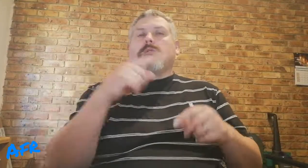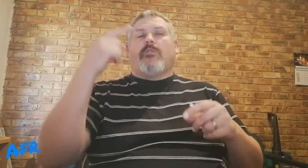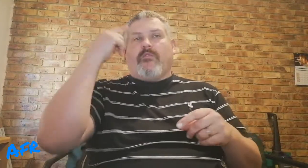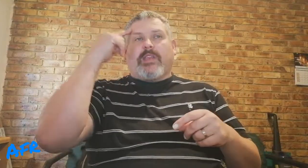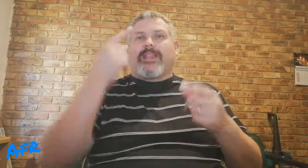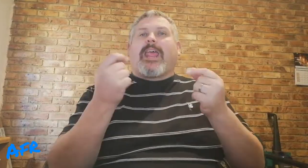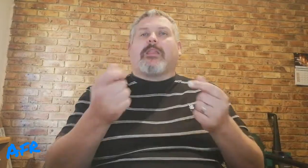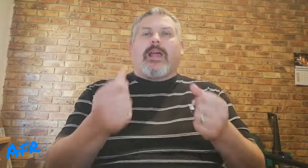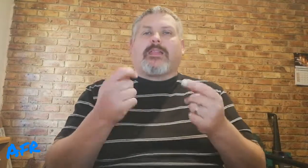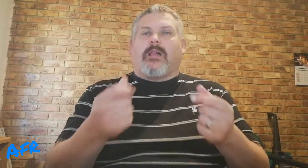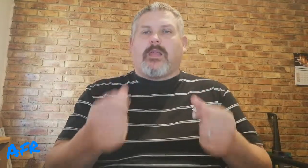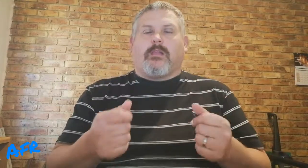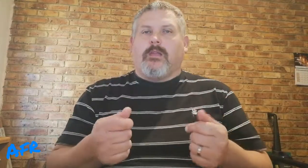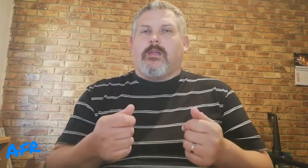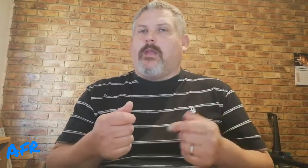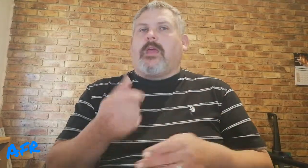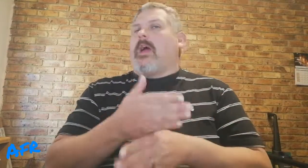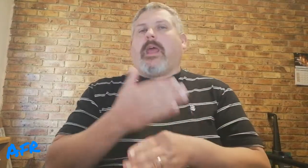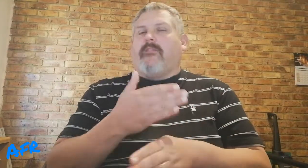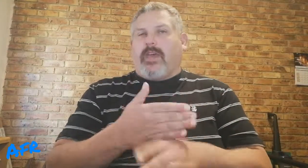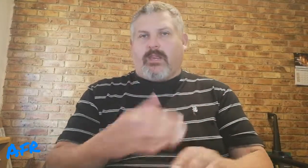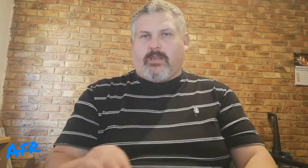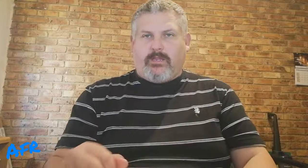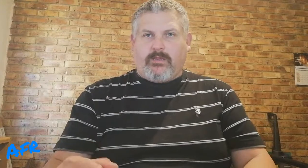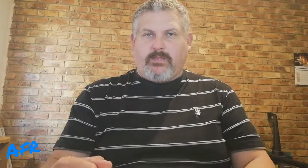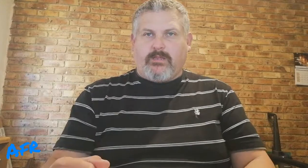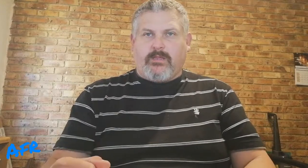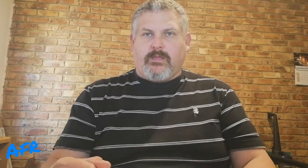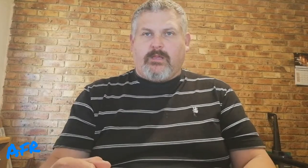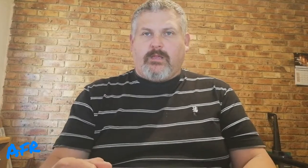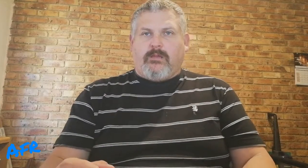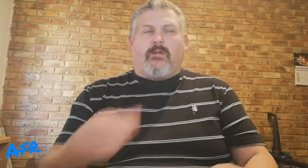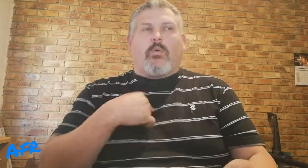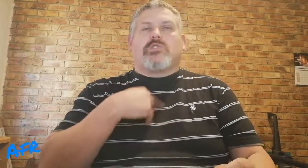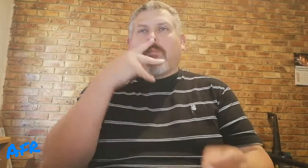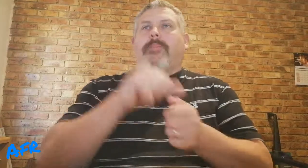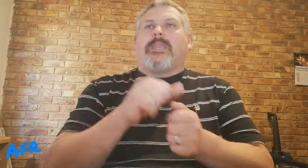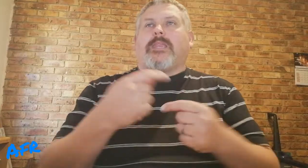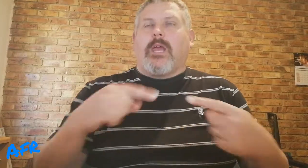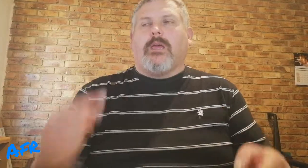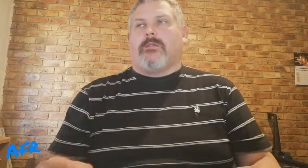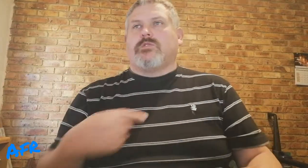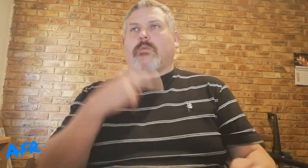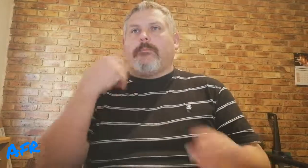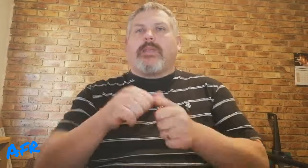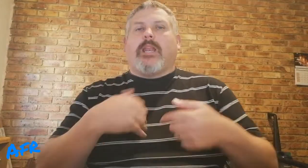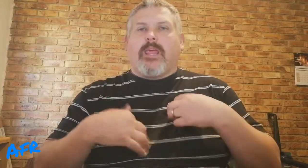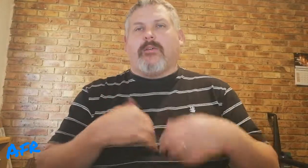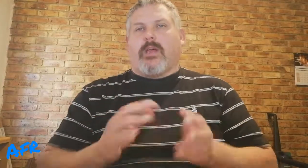ons moet weet, dat geld, gaan nie werk. Want ons soek beter dinge, soek beter lewe,